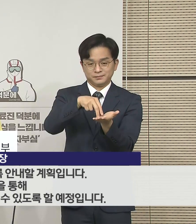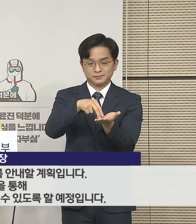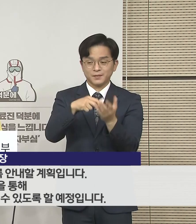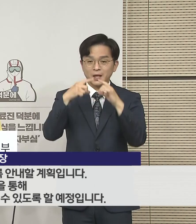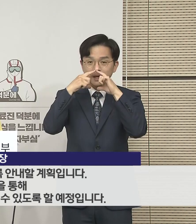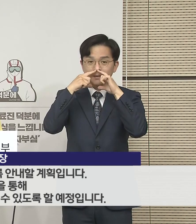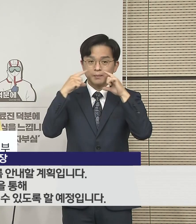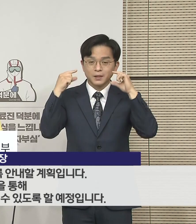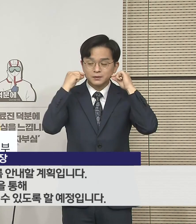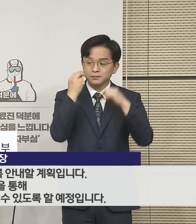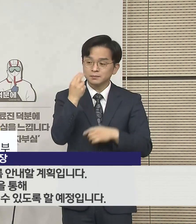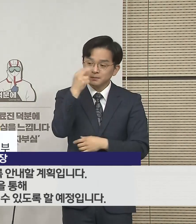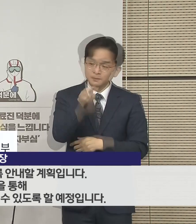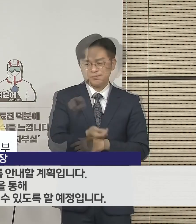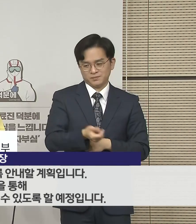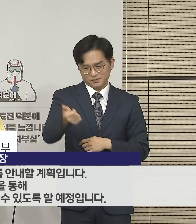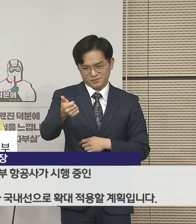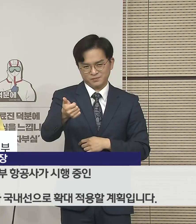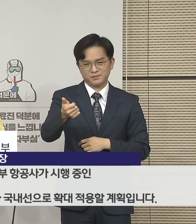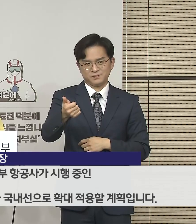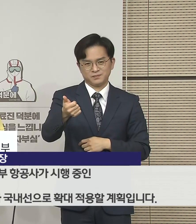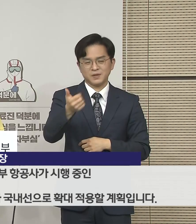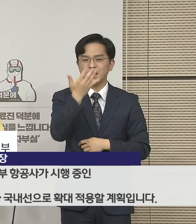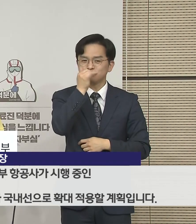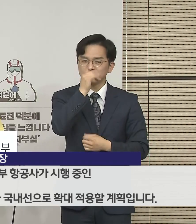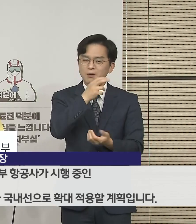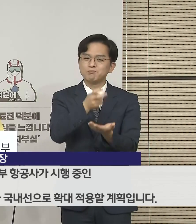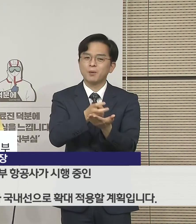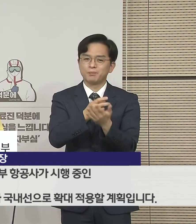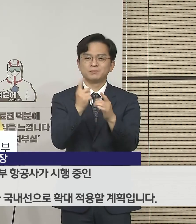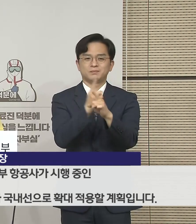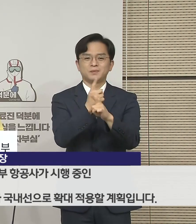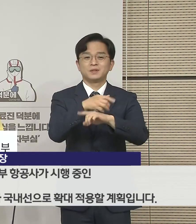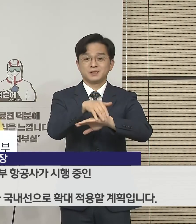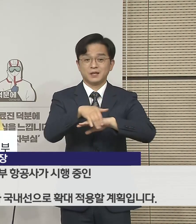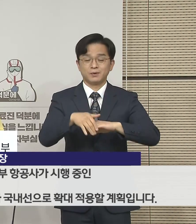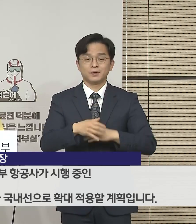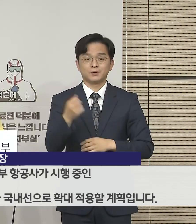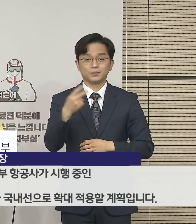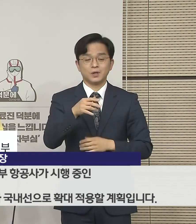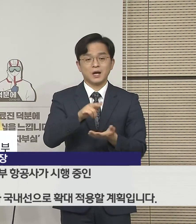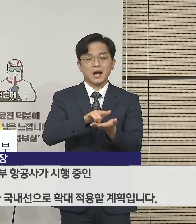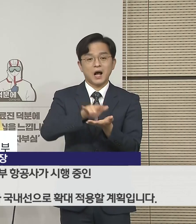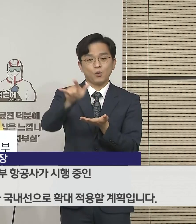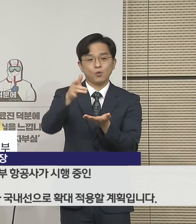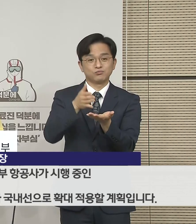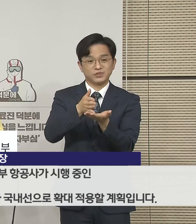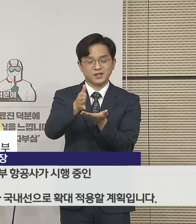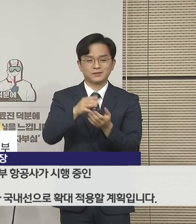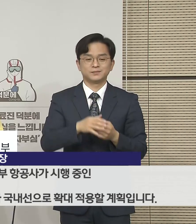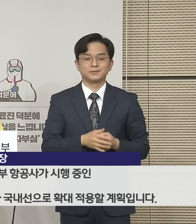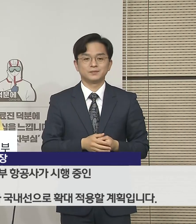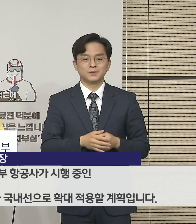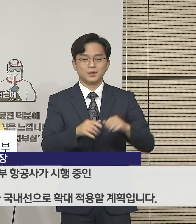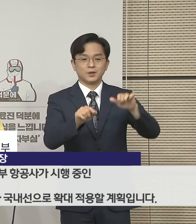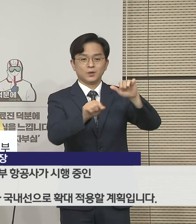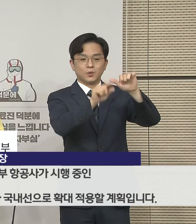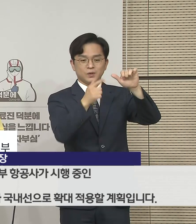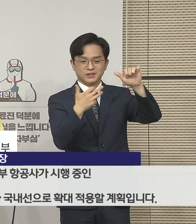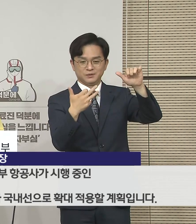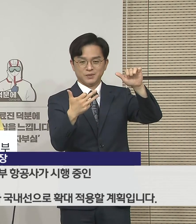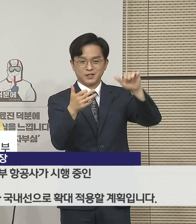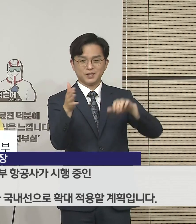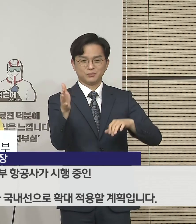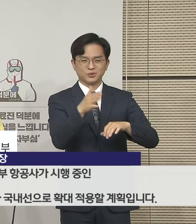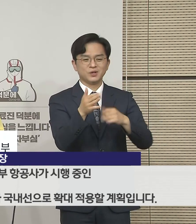승차를 제한할 수 있도록 할 예정입니다. 이에 더하여 항공 분야는 5월 18일부터 일부 항공사가 시행 중인